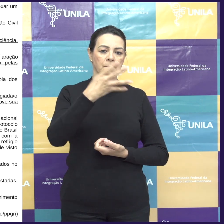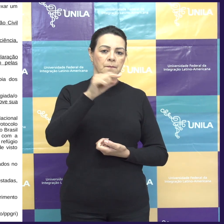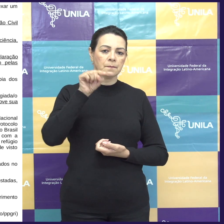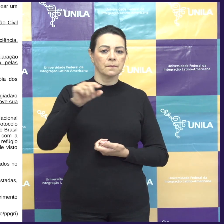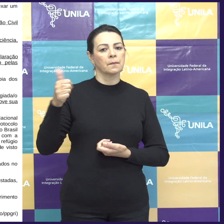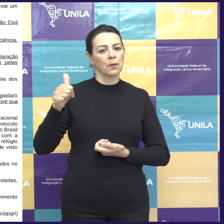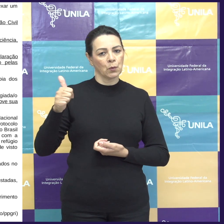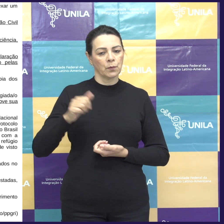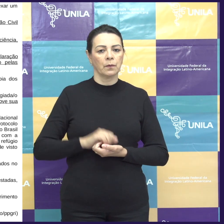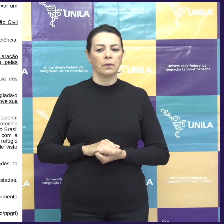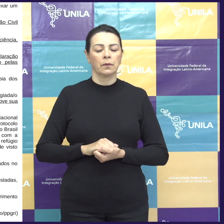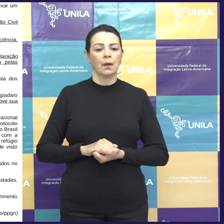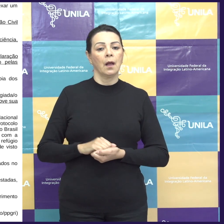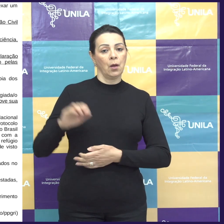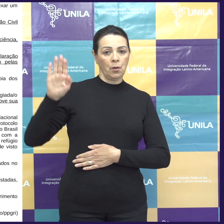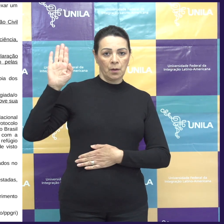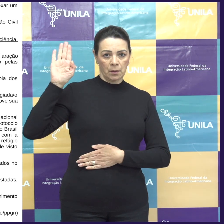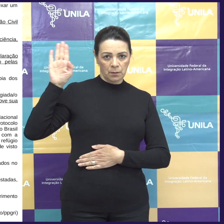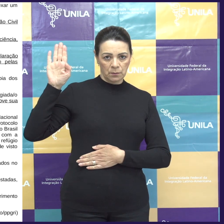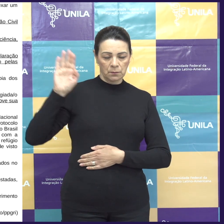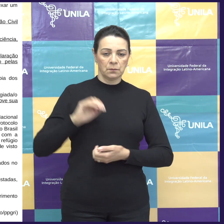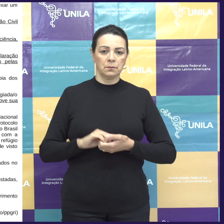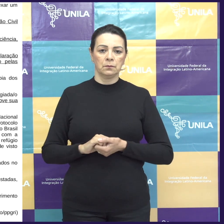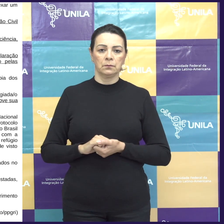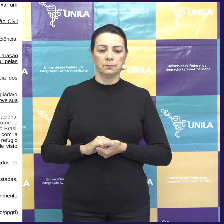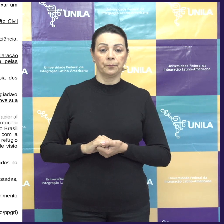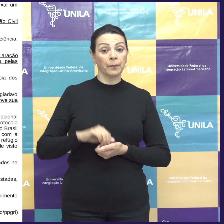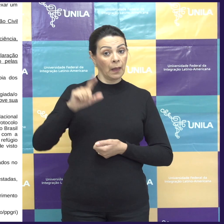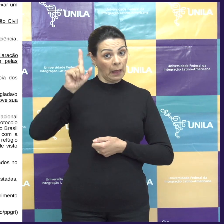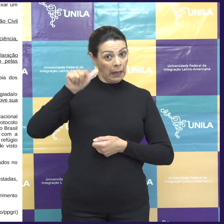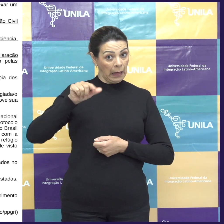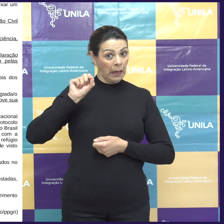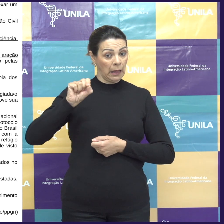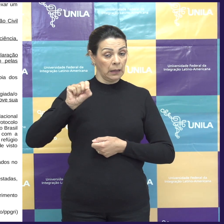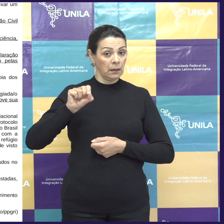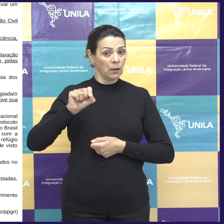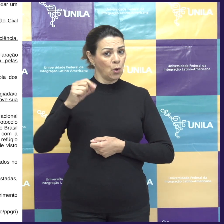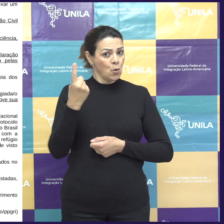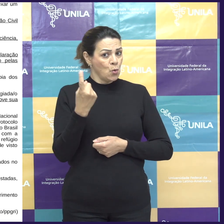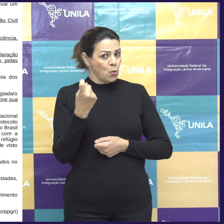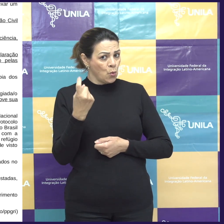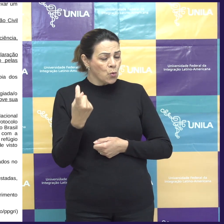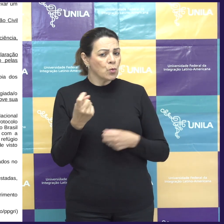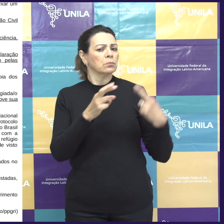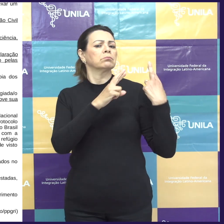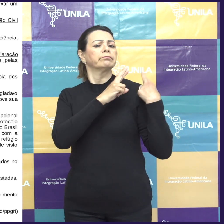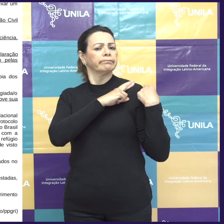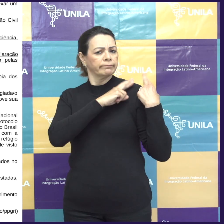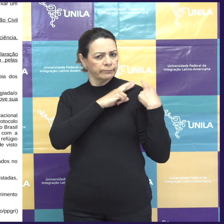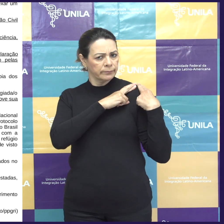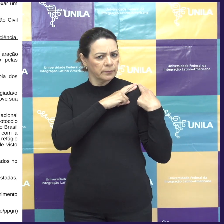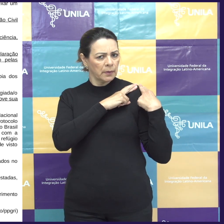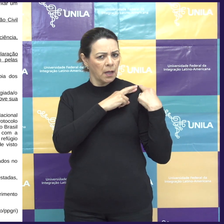4.11. A o candidato é a o único responsável